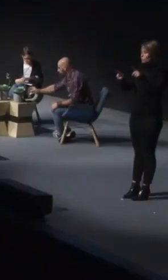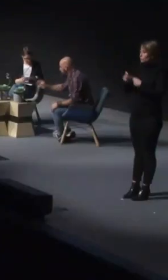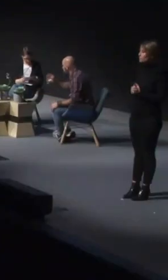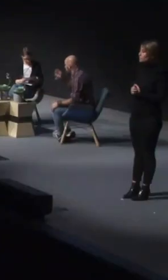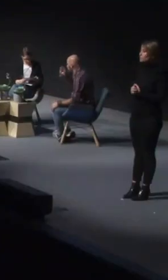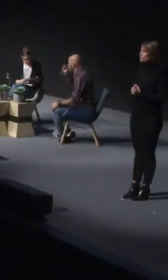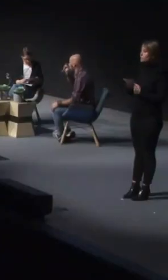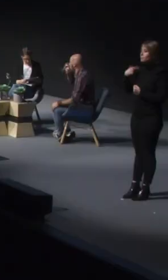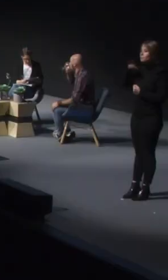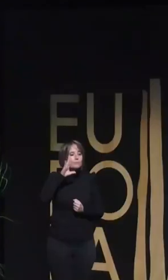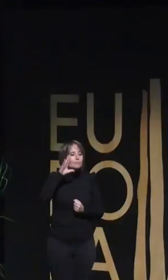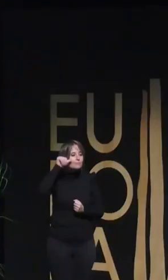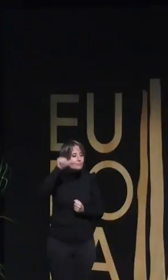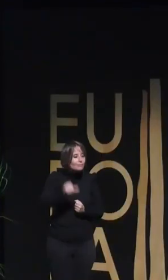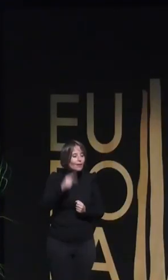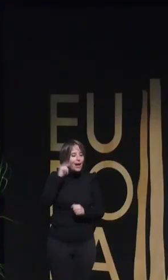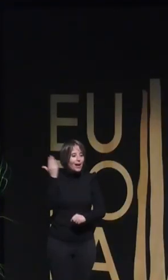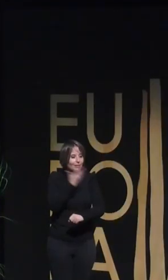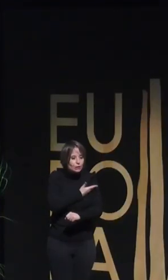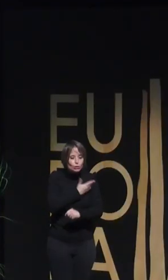Venga. Te he escuchado hablar continuamente de castigos.